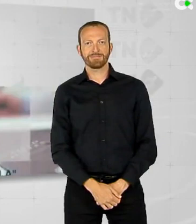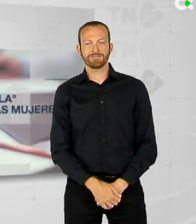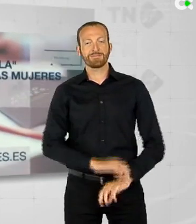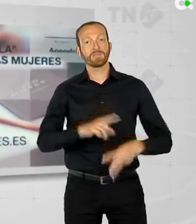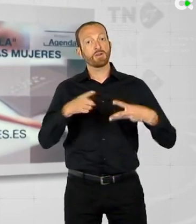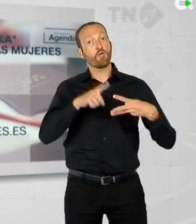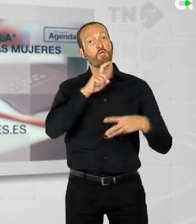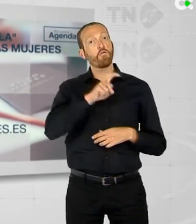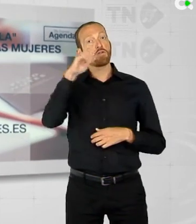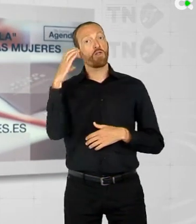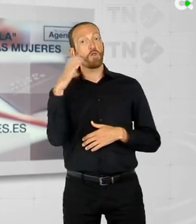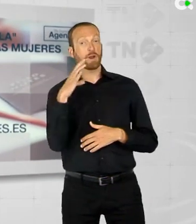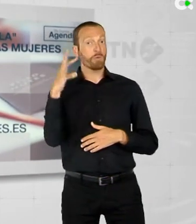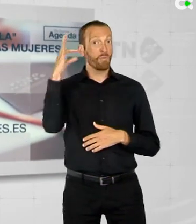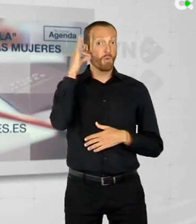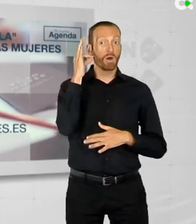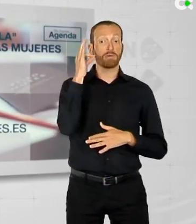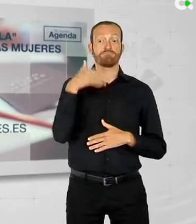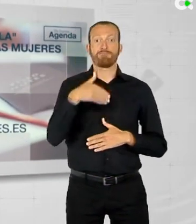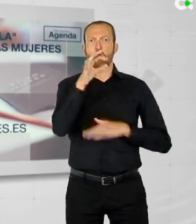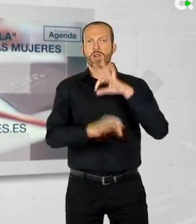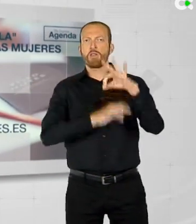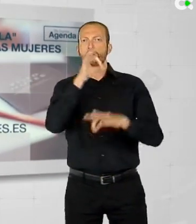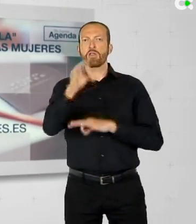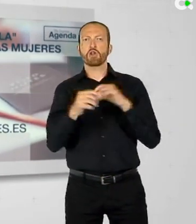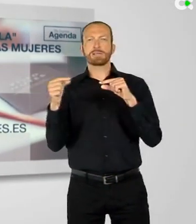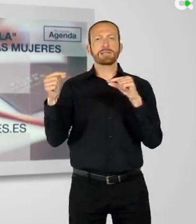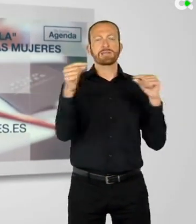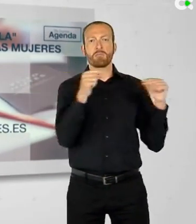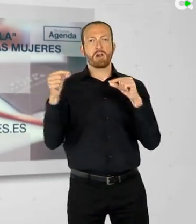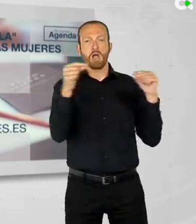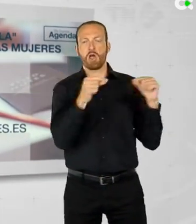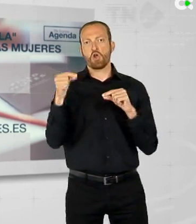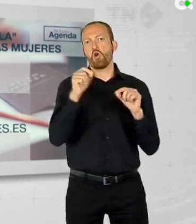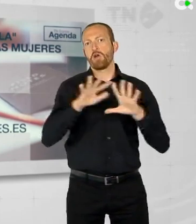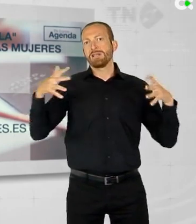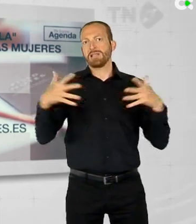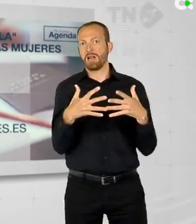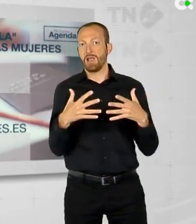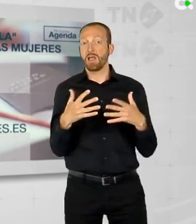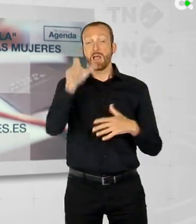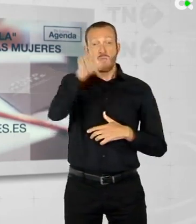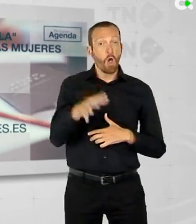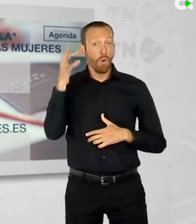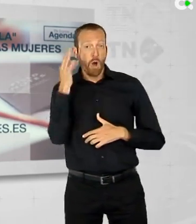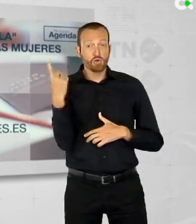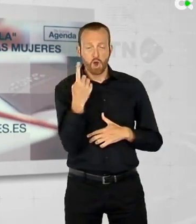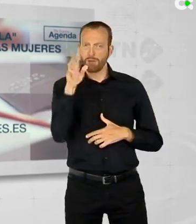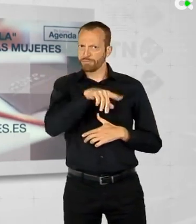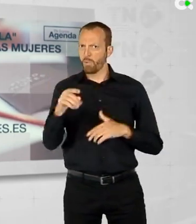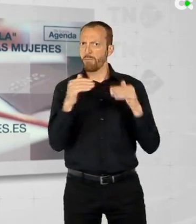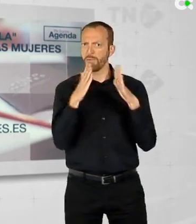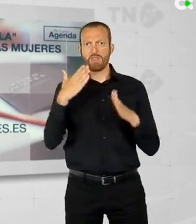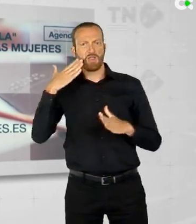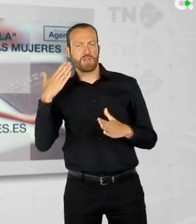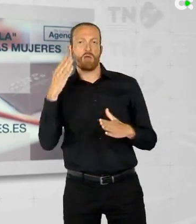La Fundación Servi Mujeres organiza un seminario online. No estás sola, una vivienda digna para las mujeres con discapacidad. Será el próximo